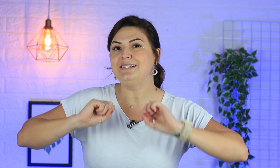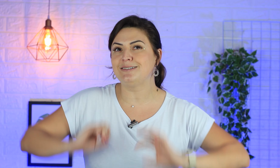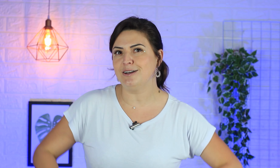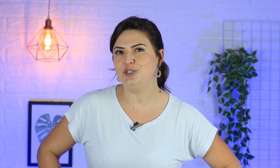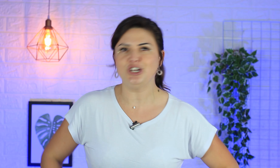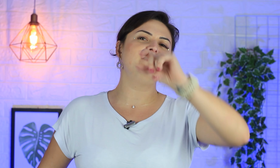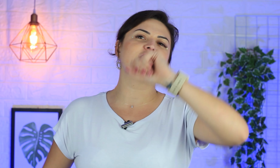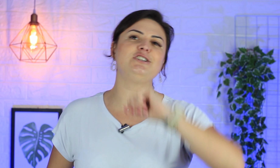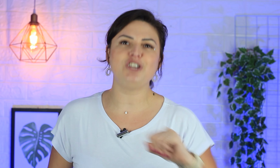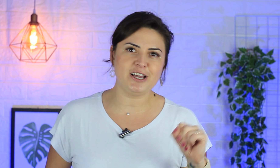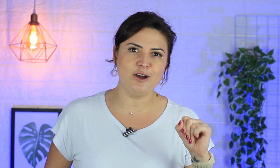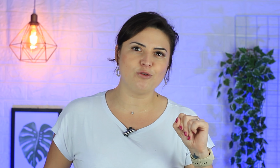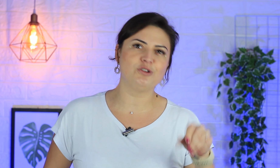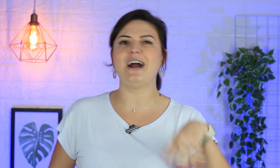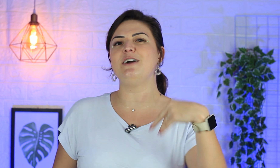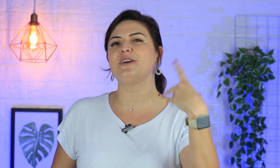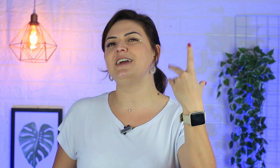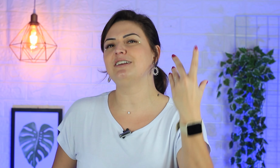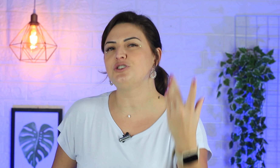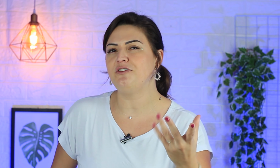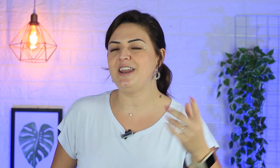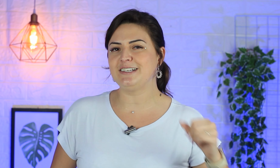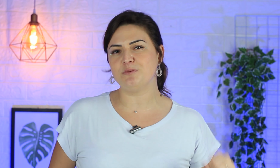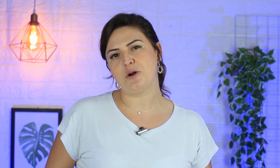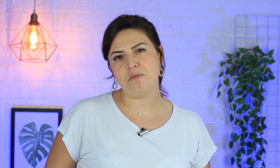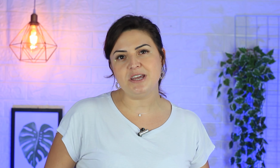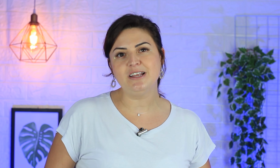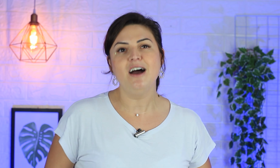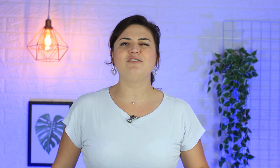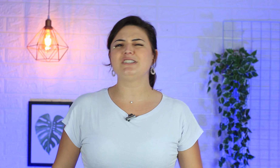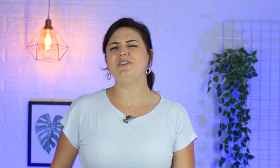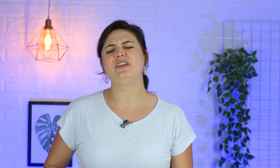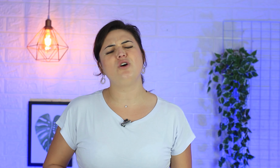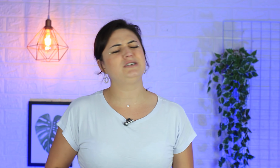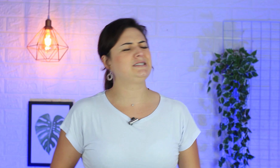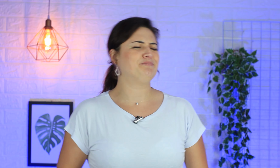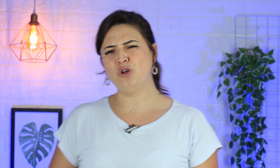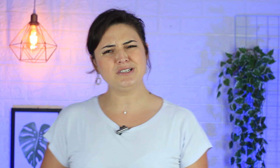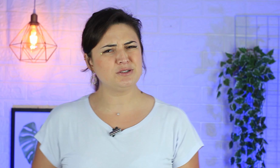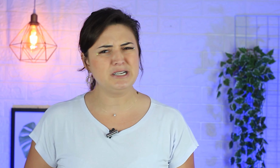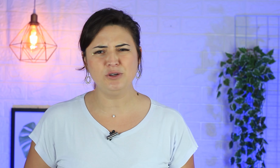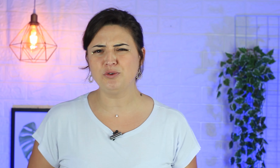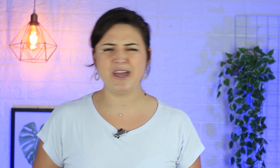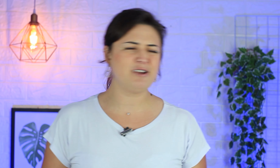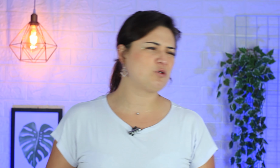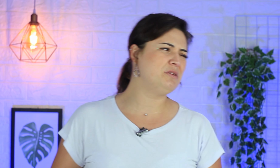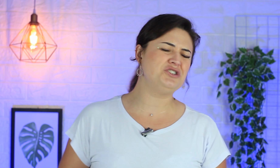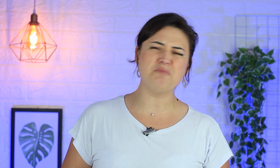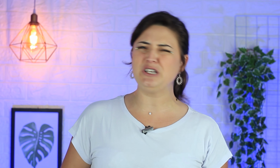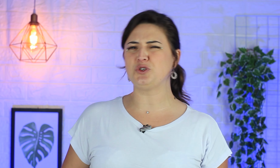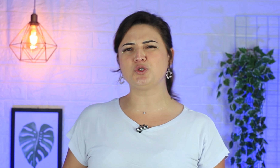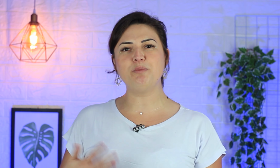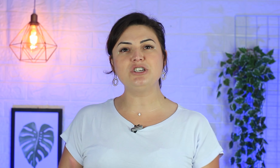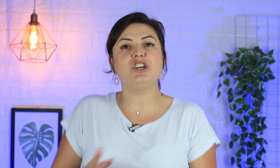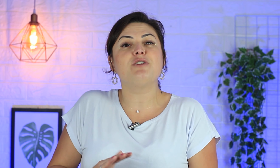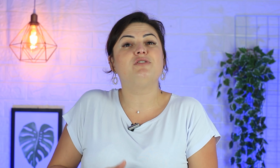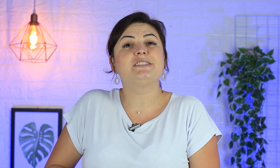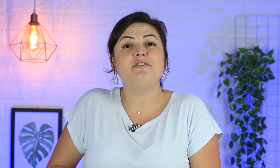bastante. Aí você chega em algum lugar e alguém ainda te oferece uma comida. Aí você fala, nossa, nossa, eu não quero, comi demais, tô super cheio. Você